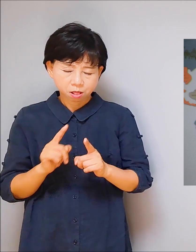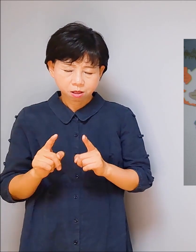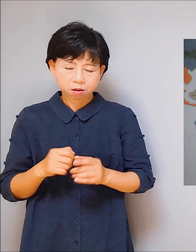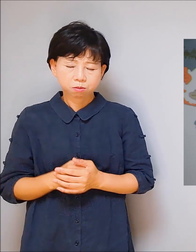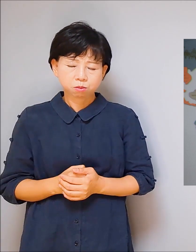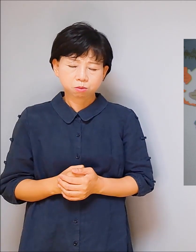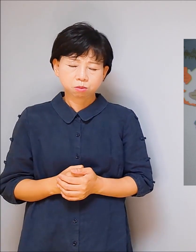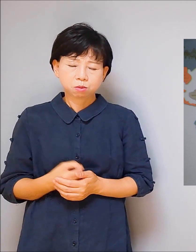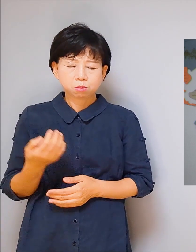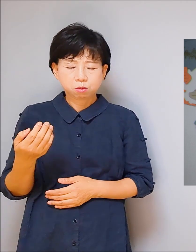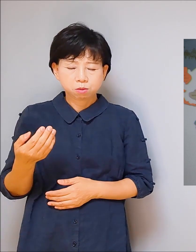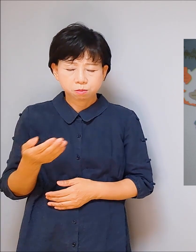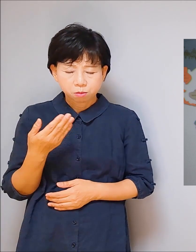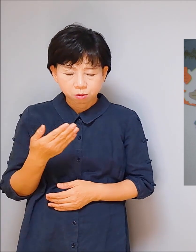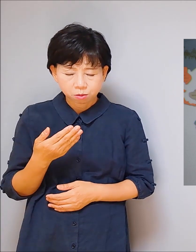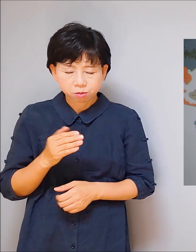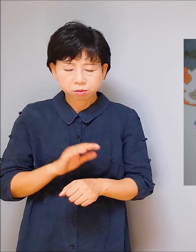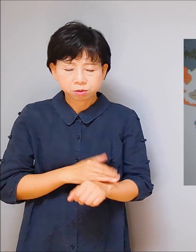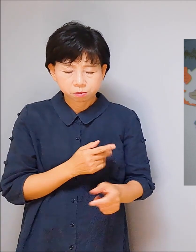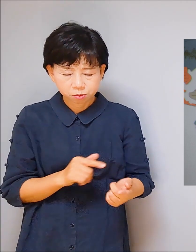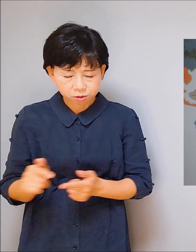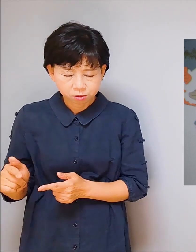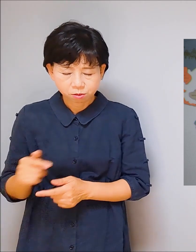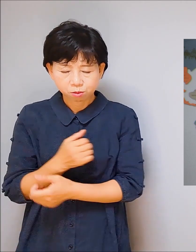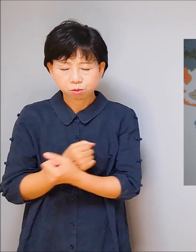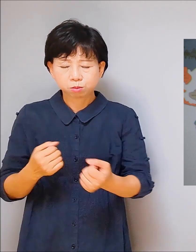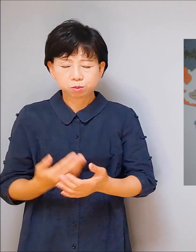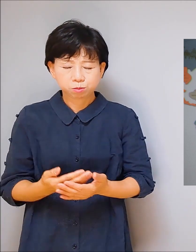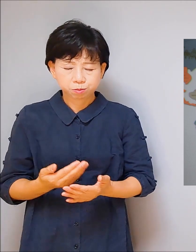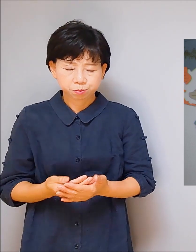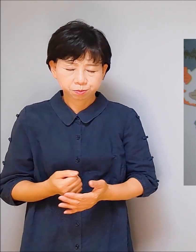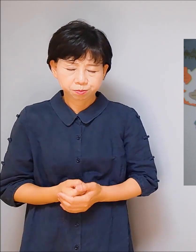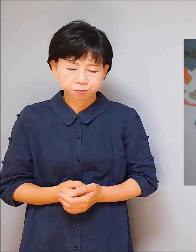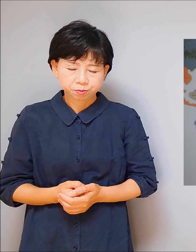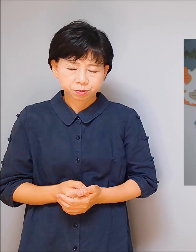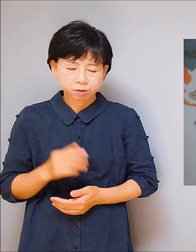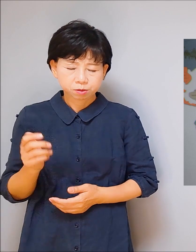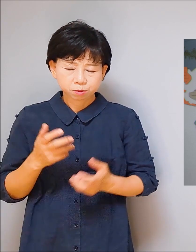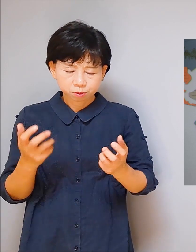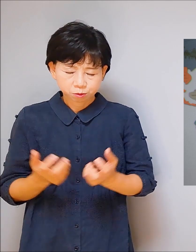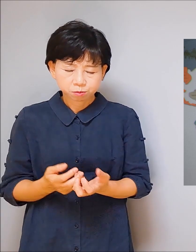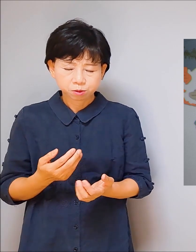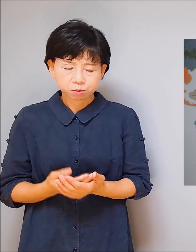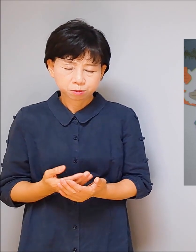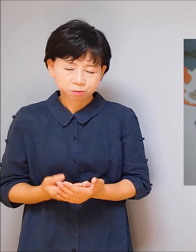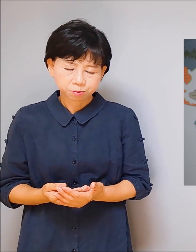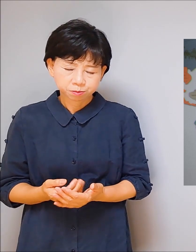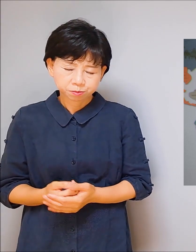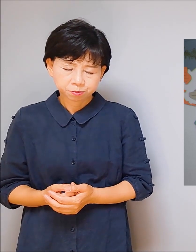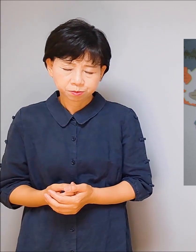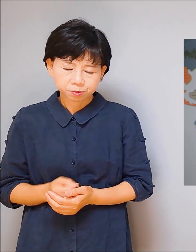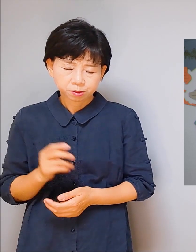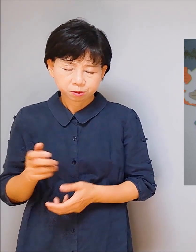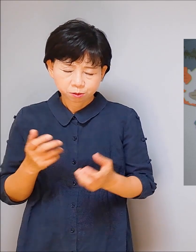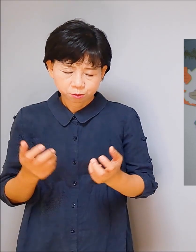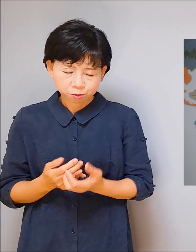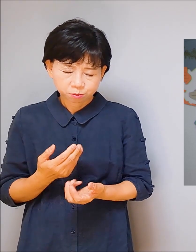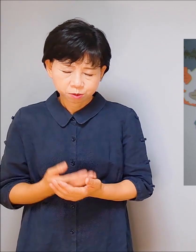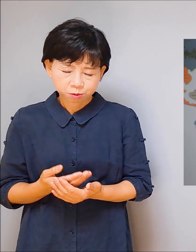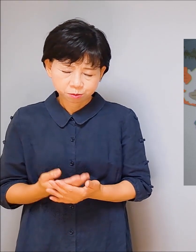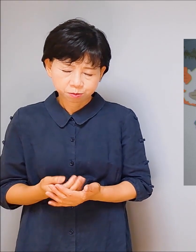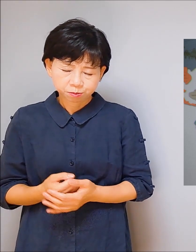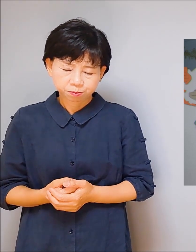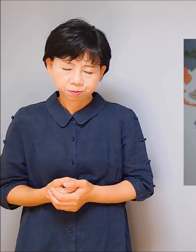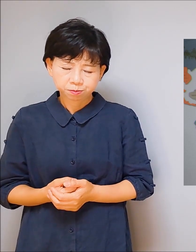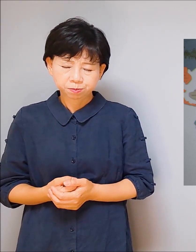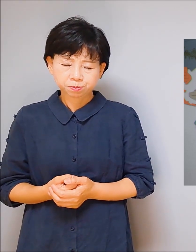또 먹던 거, 잘못된 거 하나님 용서하여 주시옵소서. 성령 충만케 하여 주시옵소서. 성령 충만케 하여